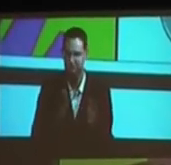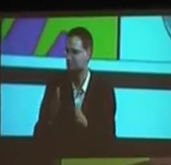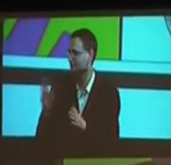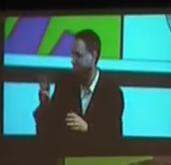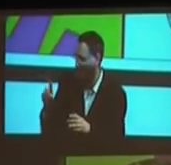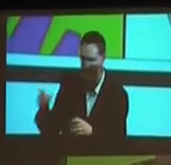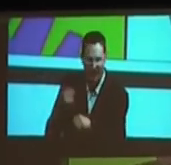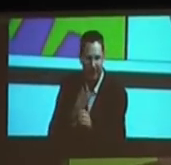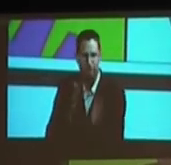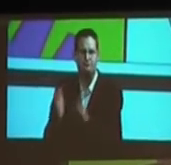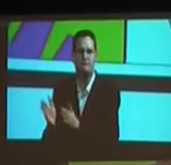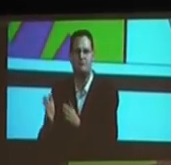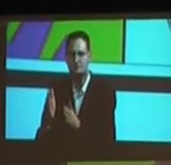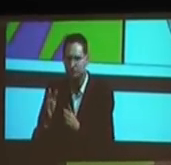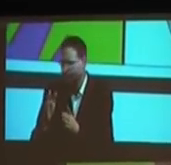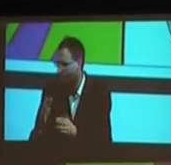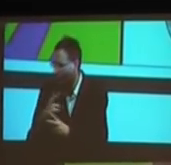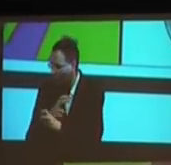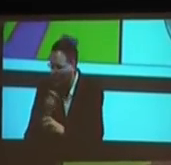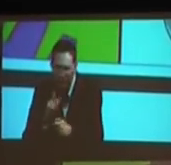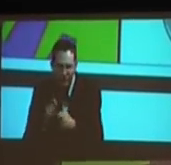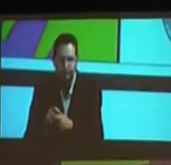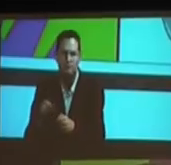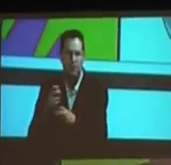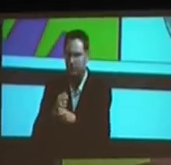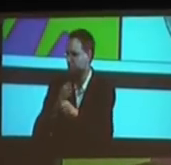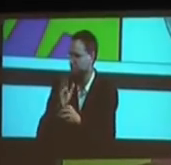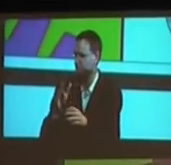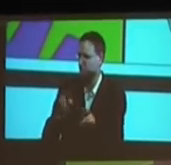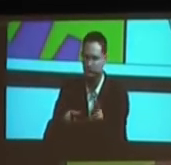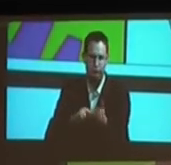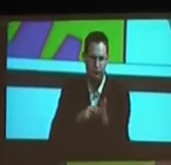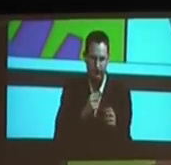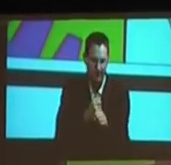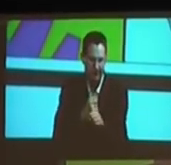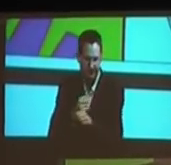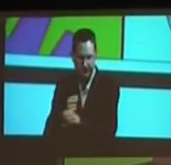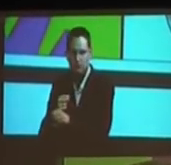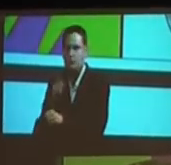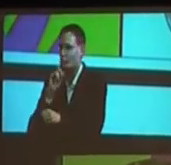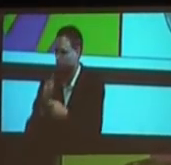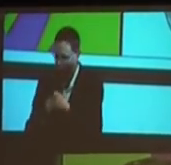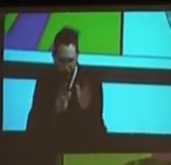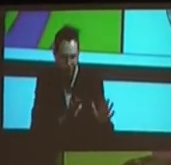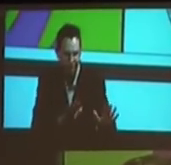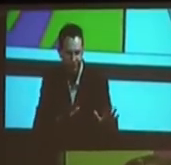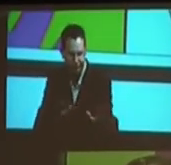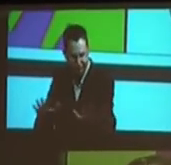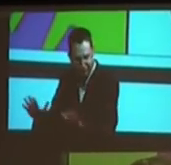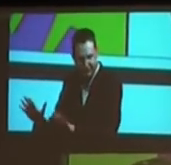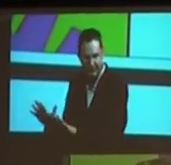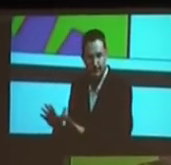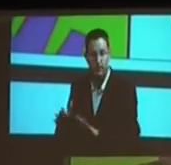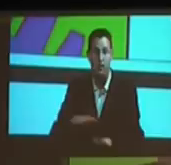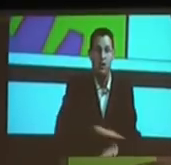Thomas, du arbeitest im Schweizer Gehörlösenbund, Freilich, du bist im WFT. Dann haben wir hier also viele, viele Kompetenzen in ganz